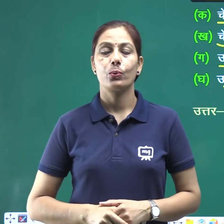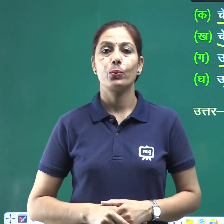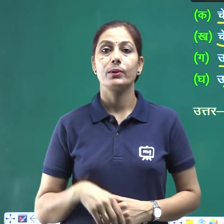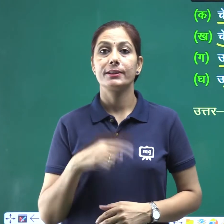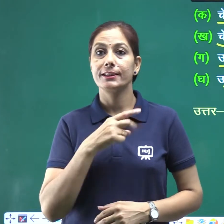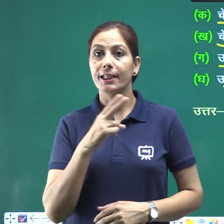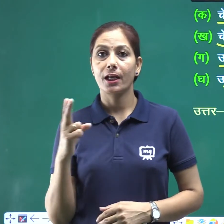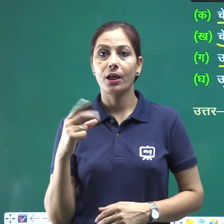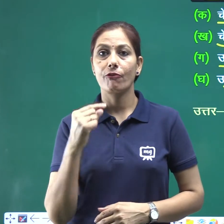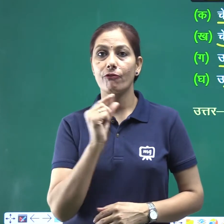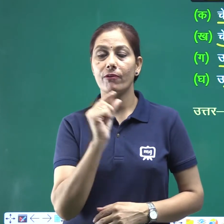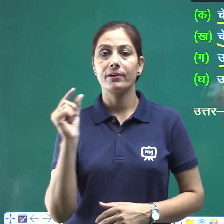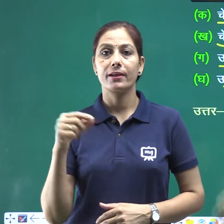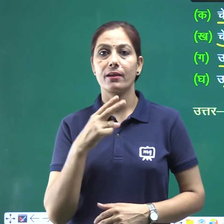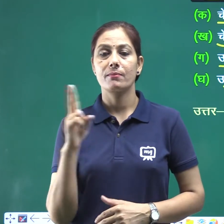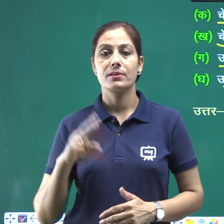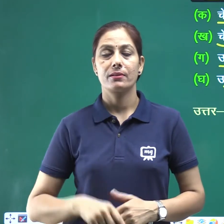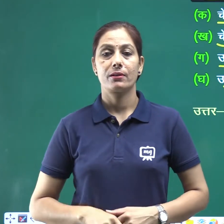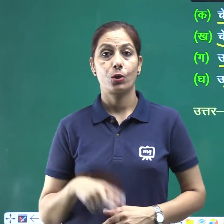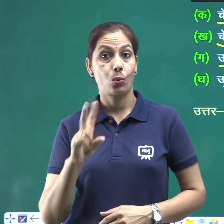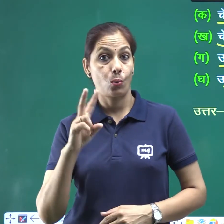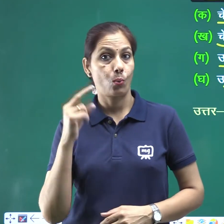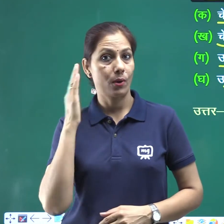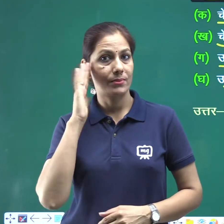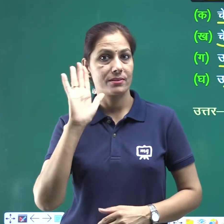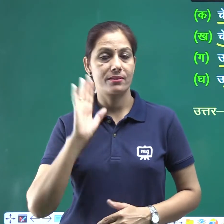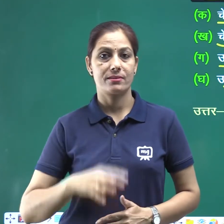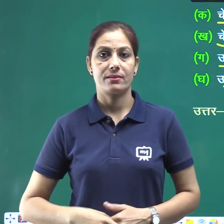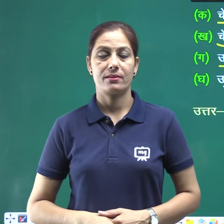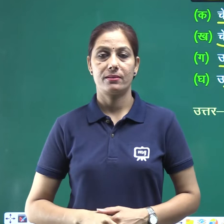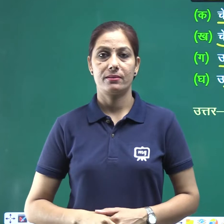चेलवांजी और चेजारो दोनों नाम से जाना जाता है।